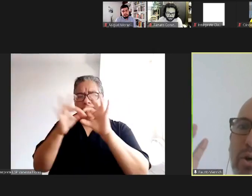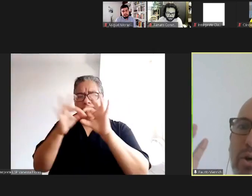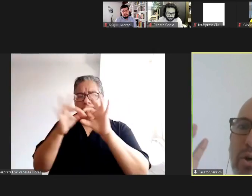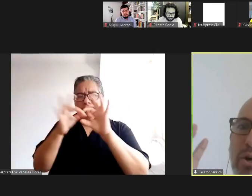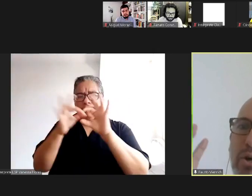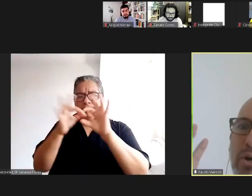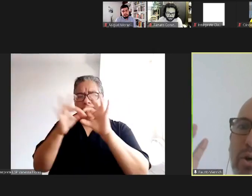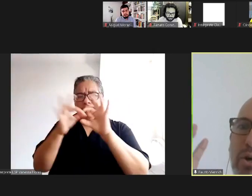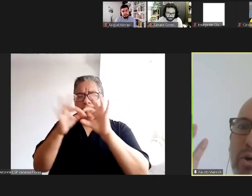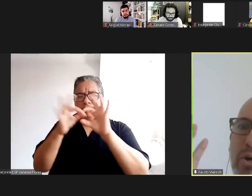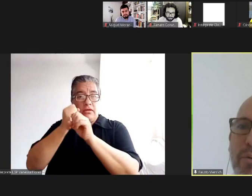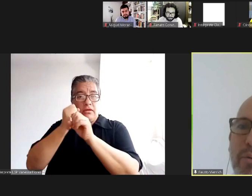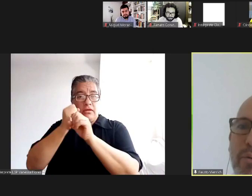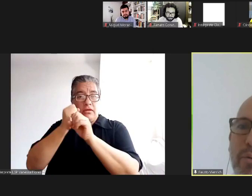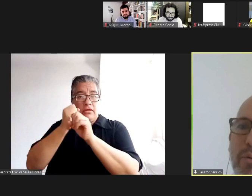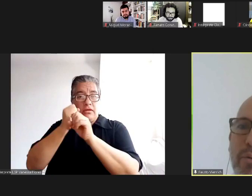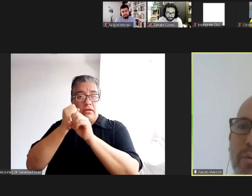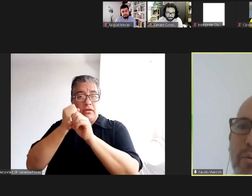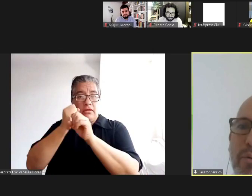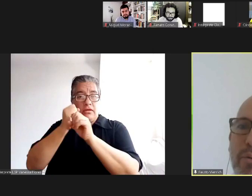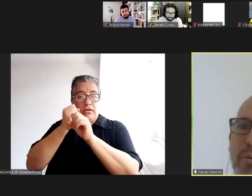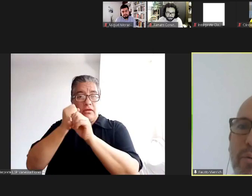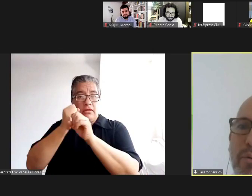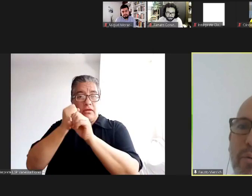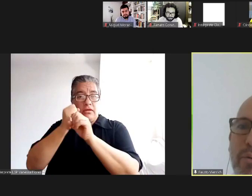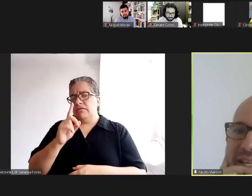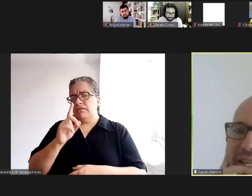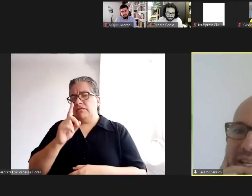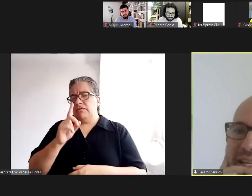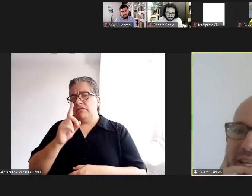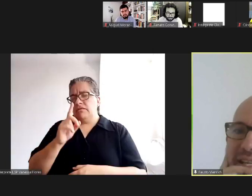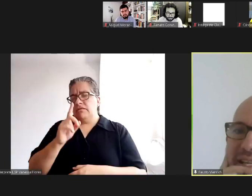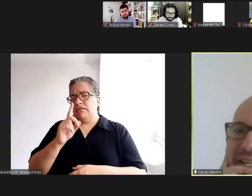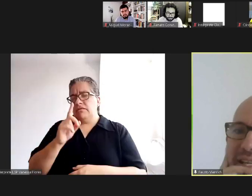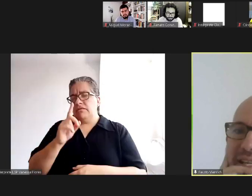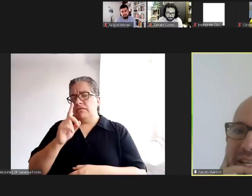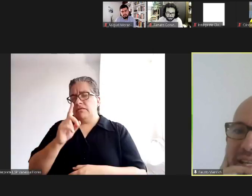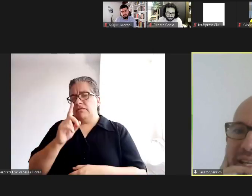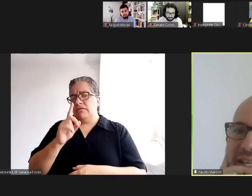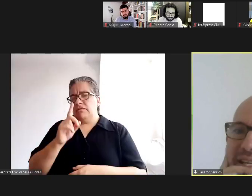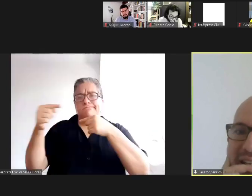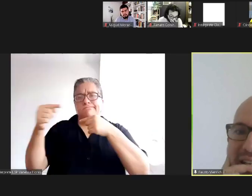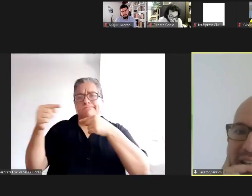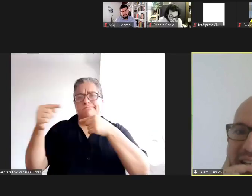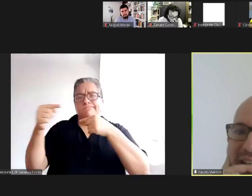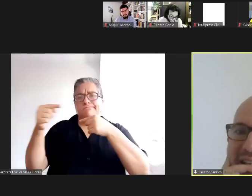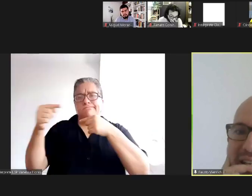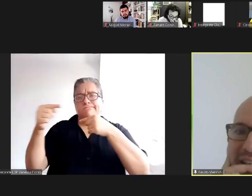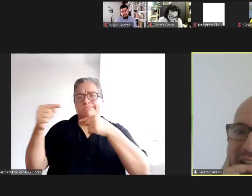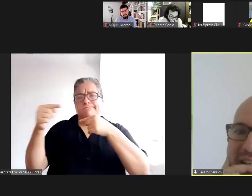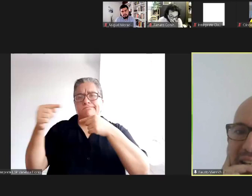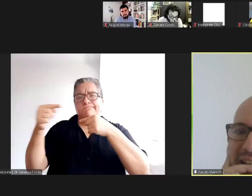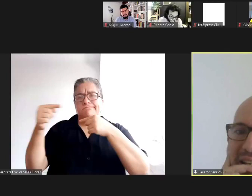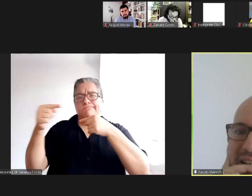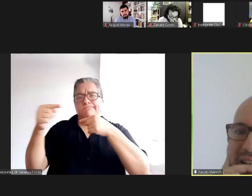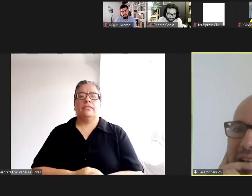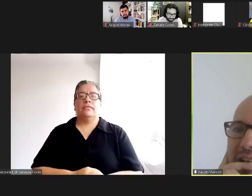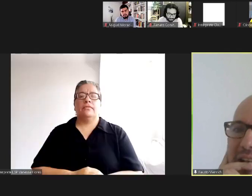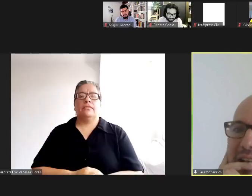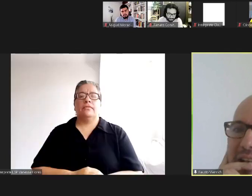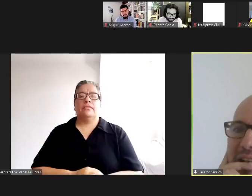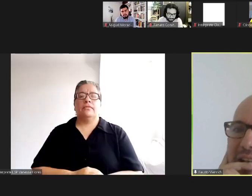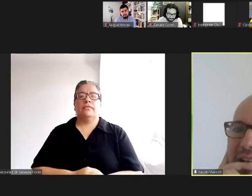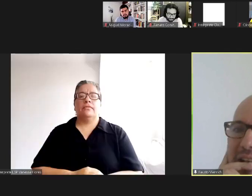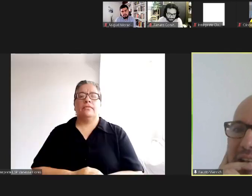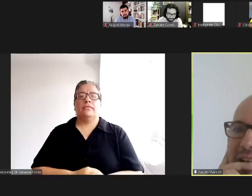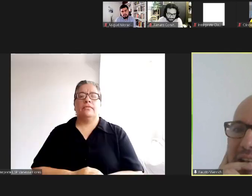como un sistema de conflicto, ¿no? Estamos convencidos de que uno de los caminos es